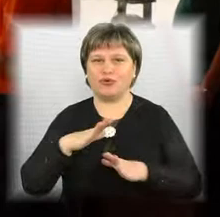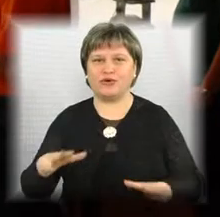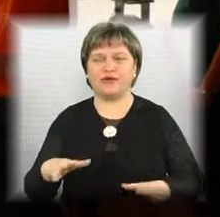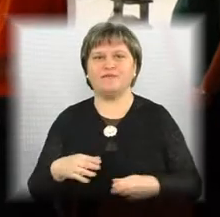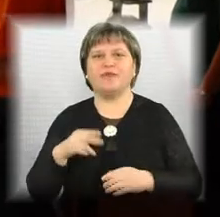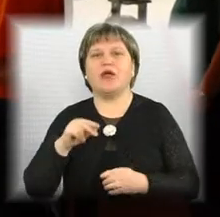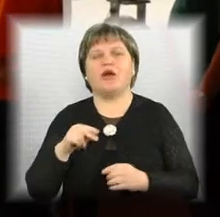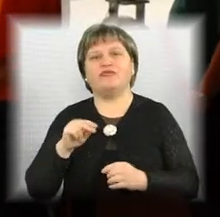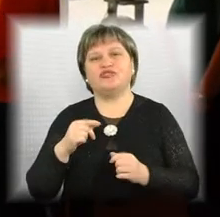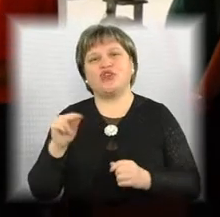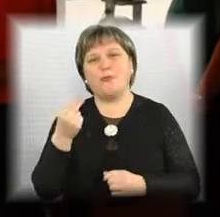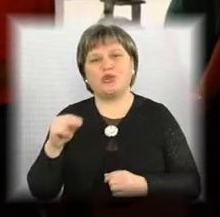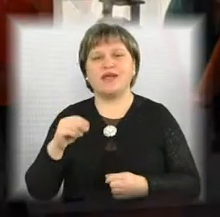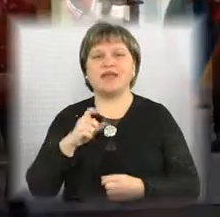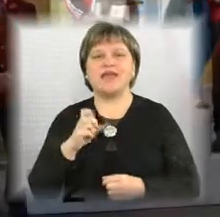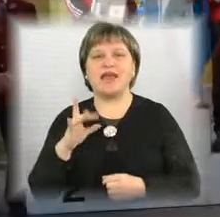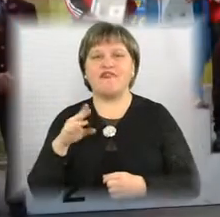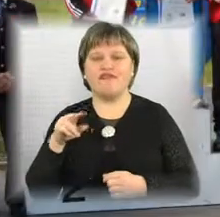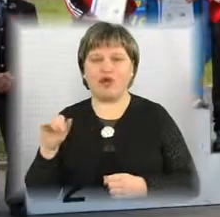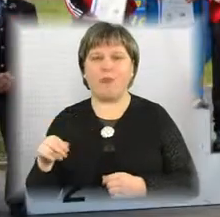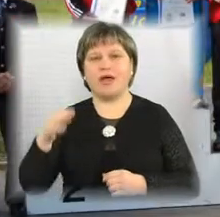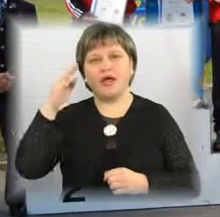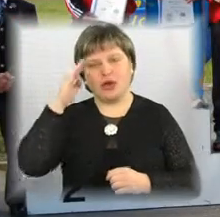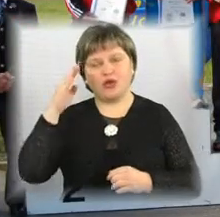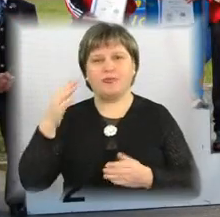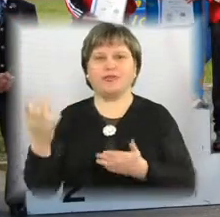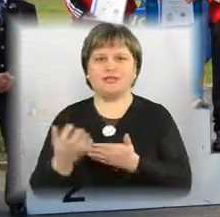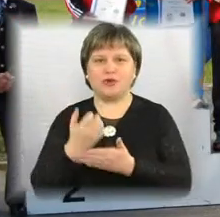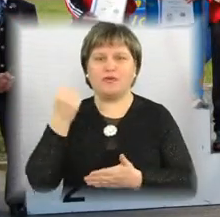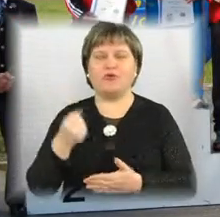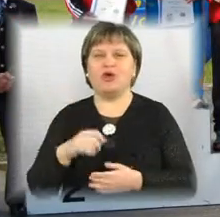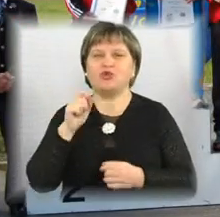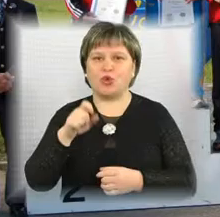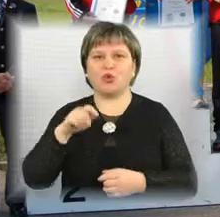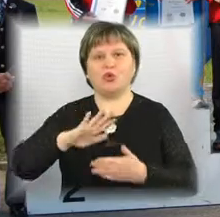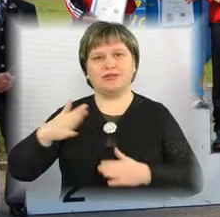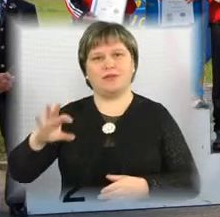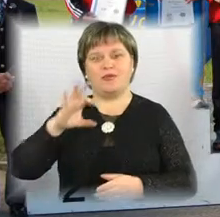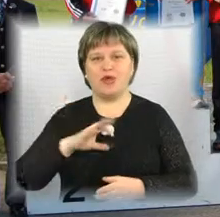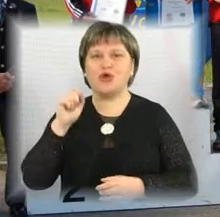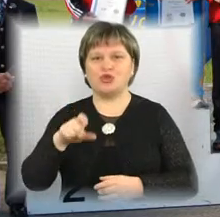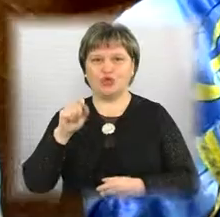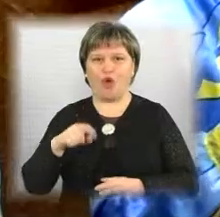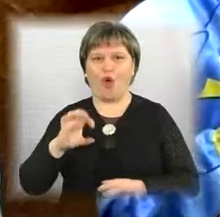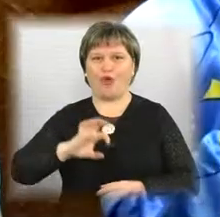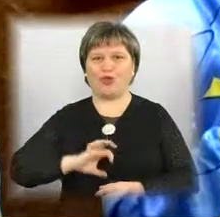який відбувся у Женеві, хлопець здобув команді золоту і срібні медалі, а також золото